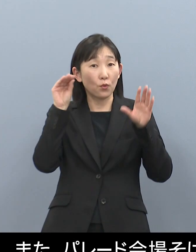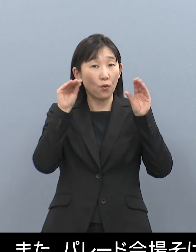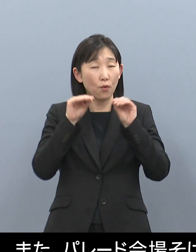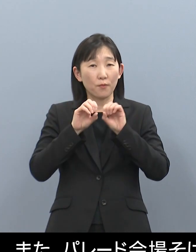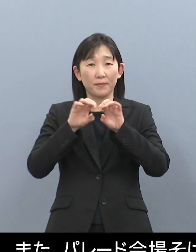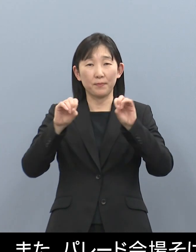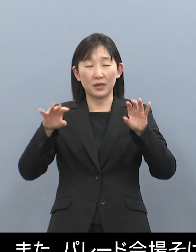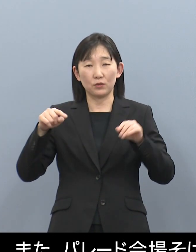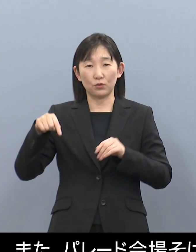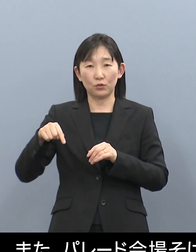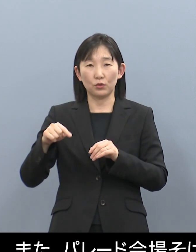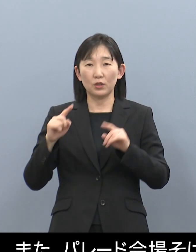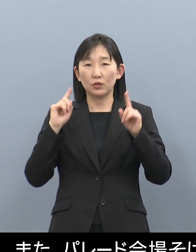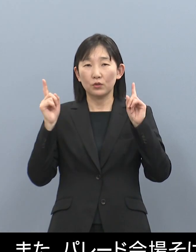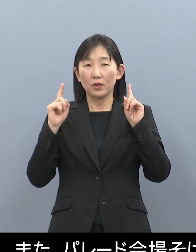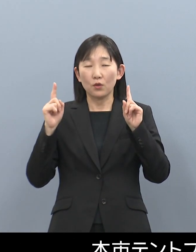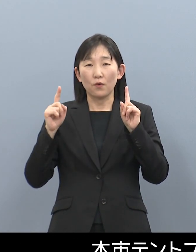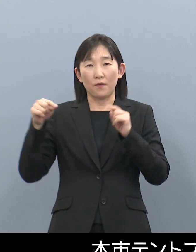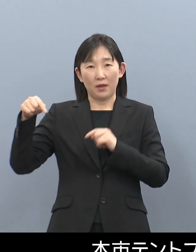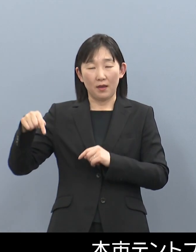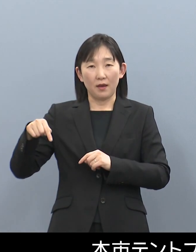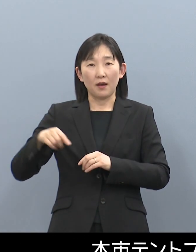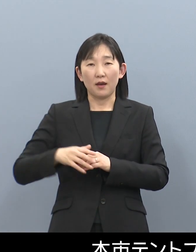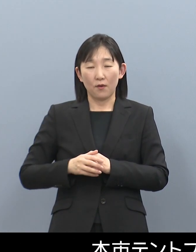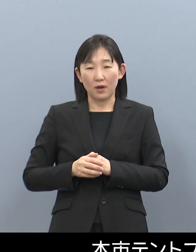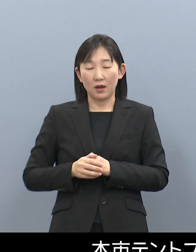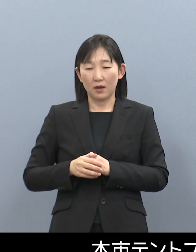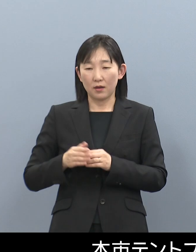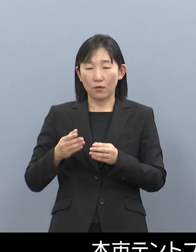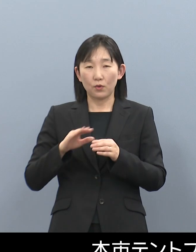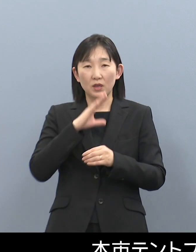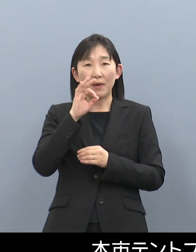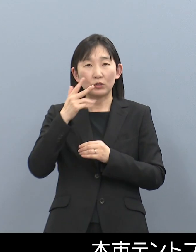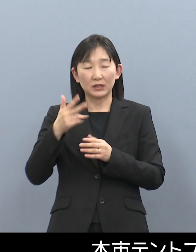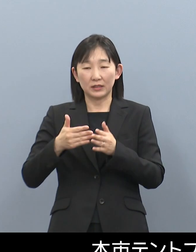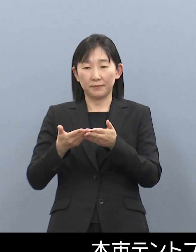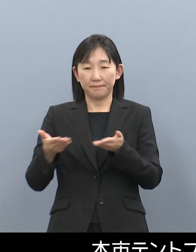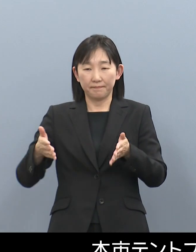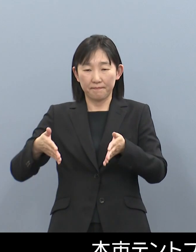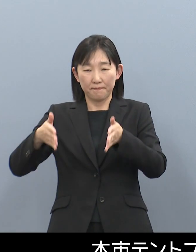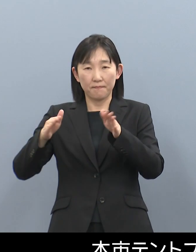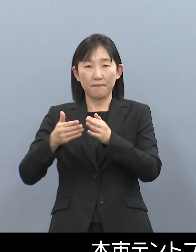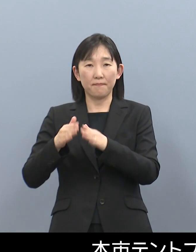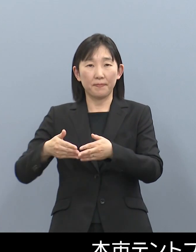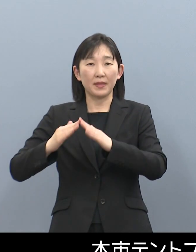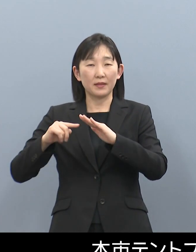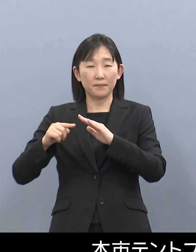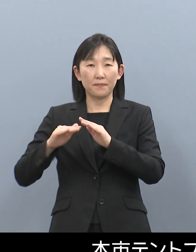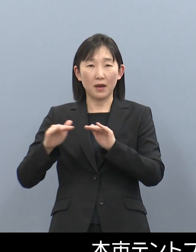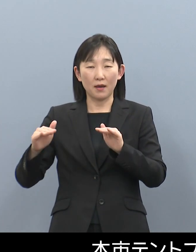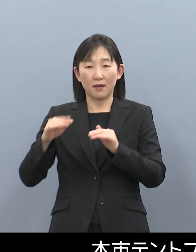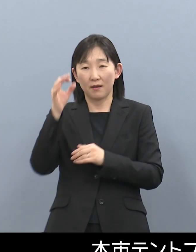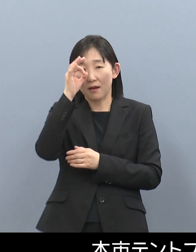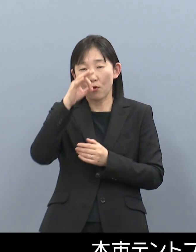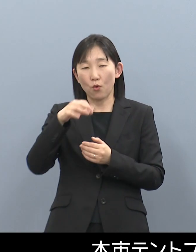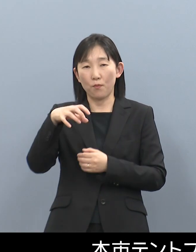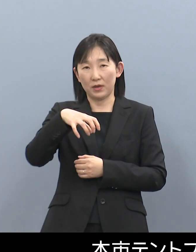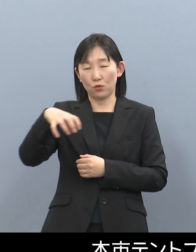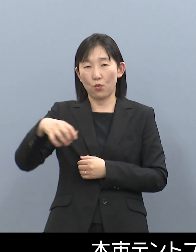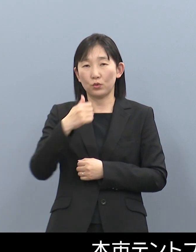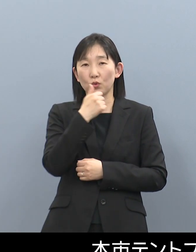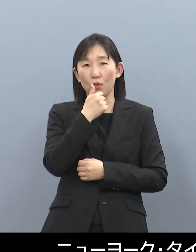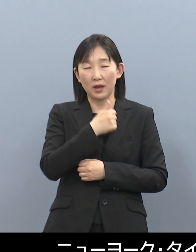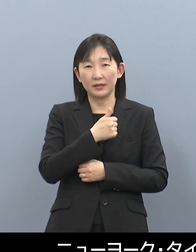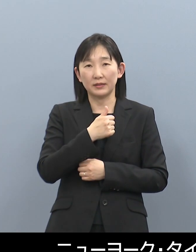信するストリートフェアでは本市テントブースを設置をいたしまして本市の観光スポットの紹介をはじ